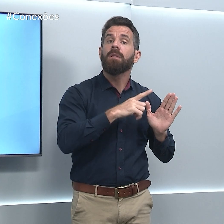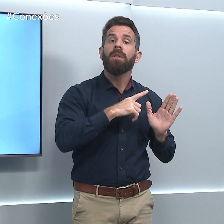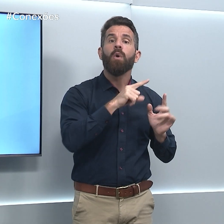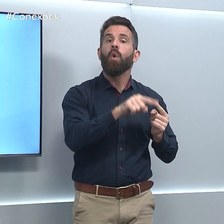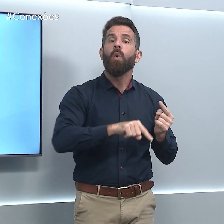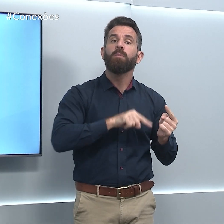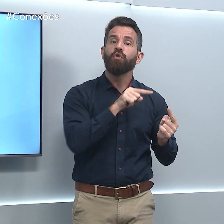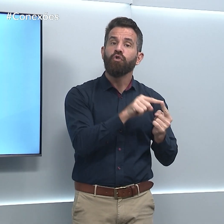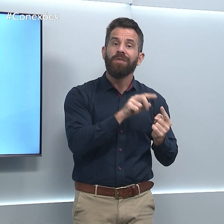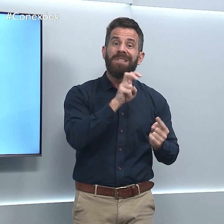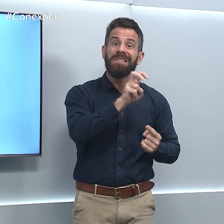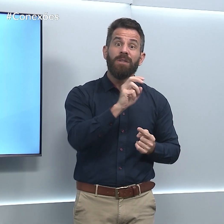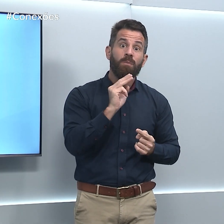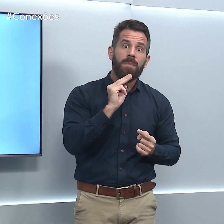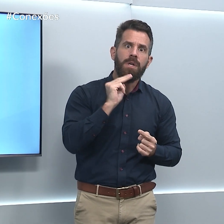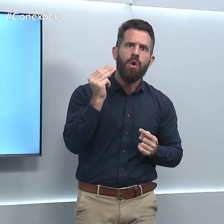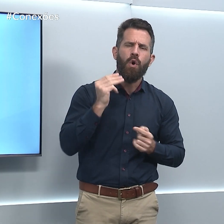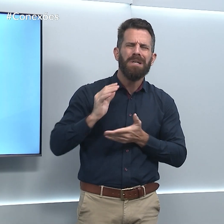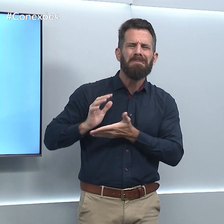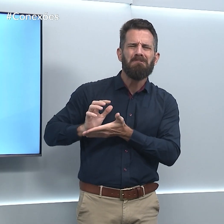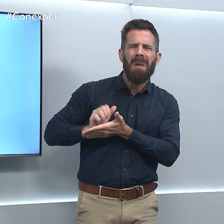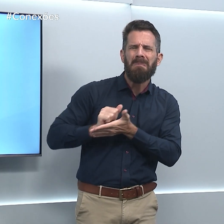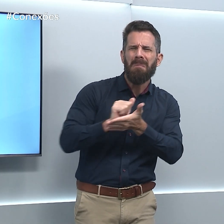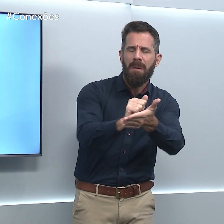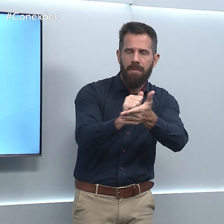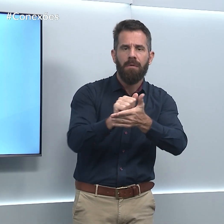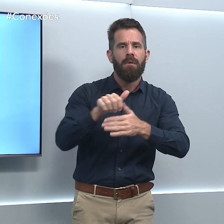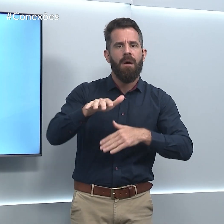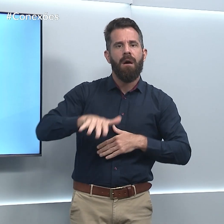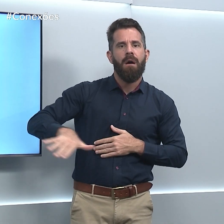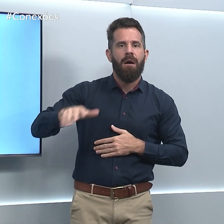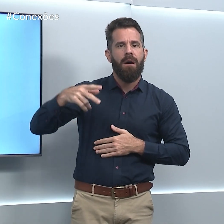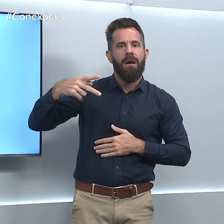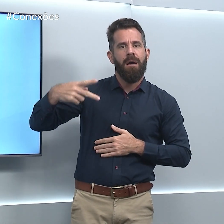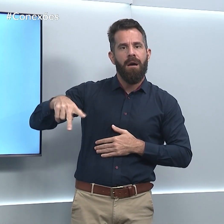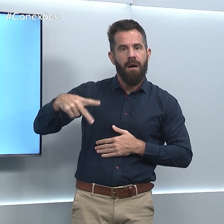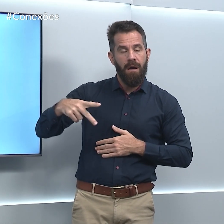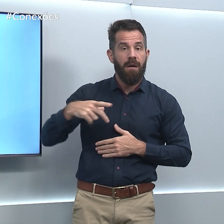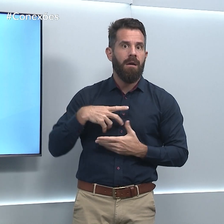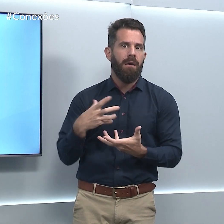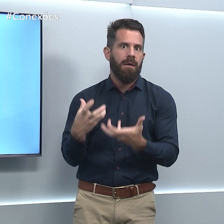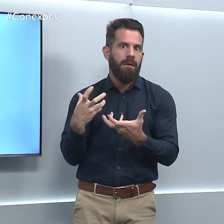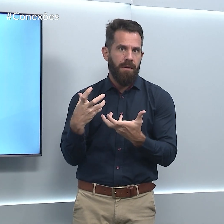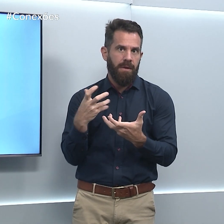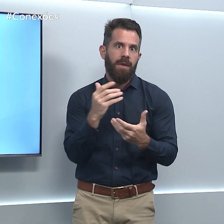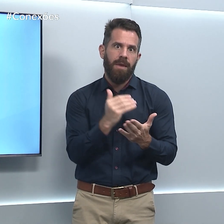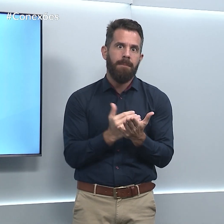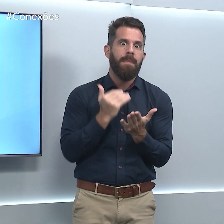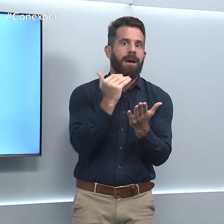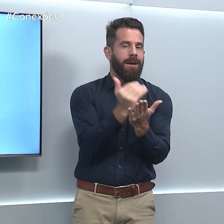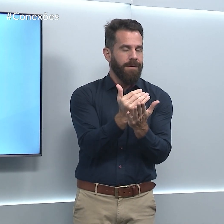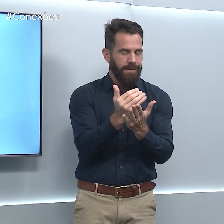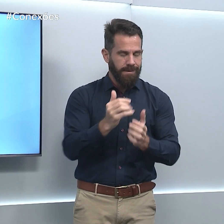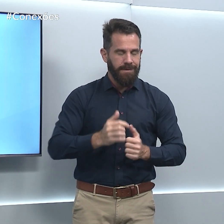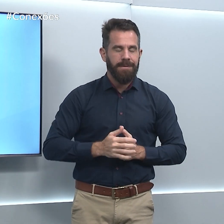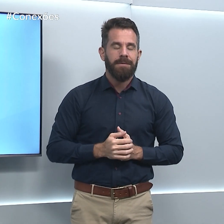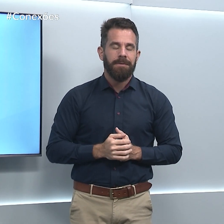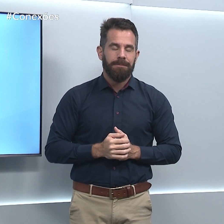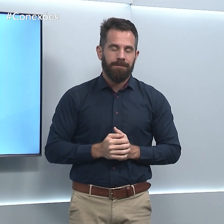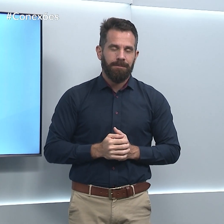quase 5 milhões de matrículas na educação profissional técnica de nível médio.